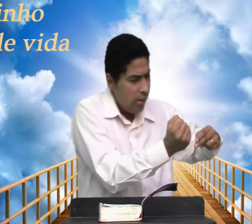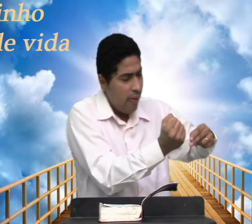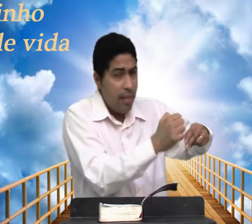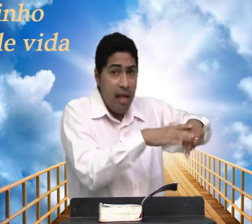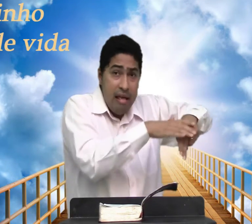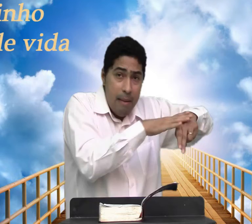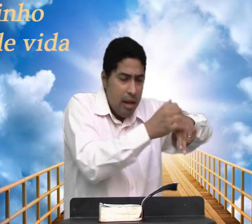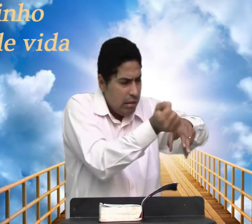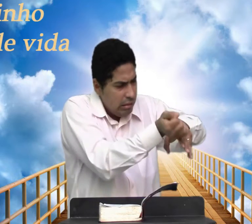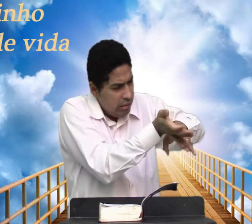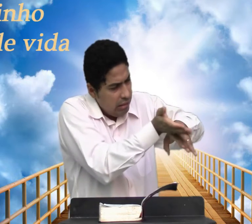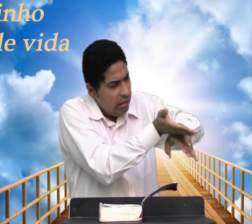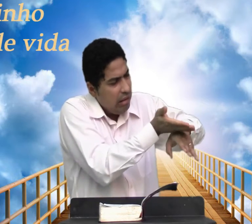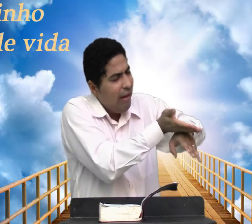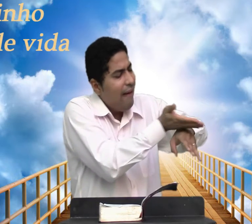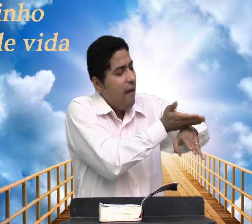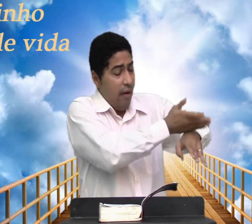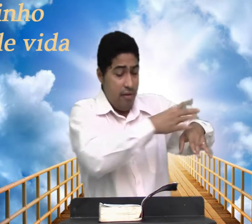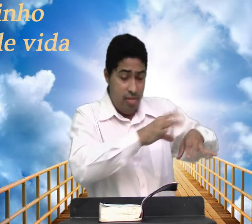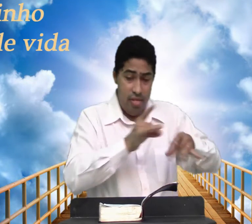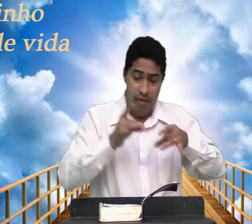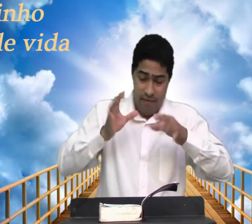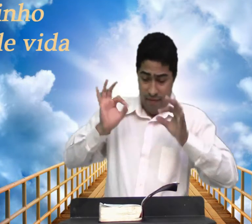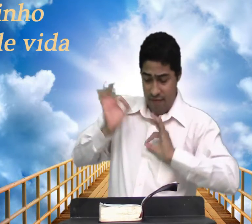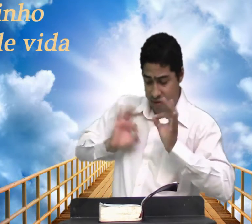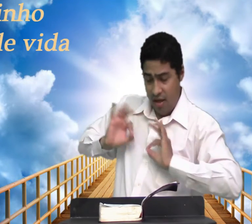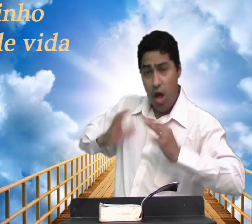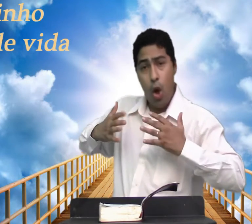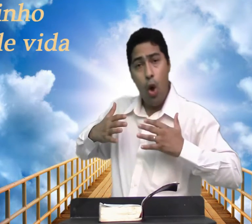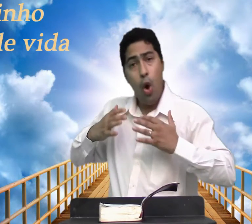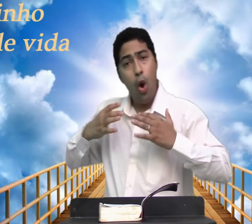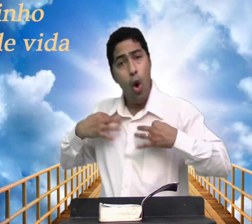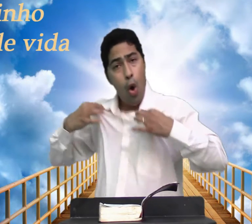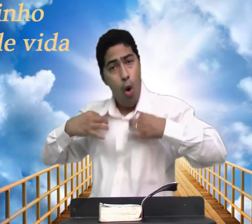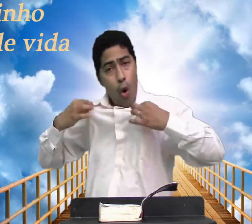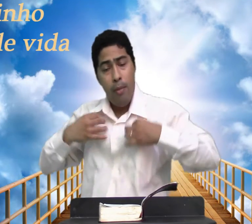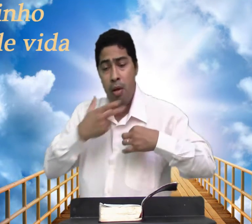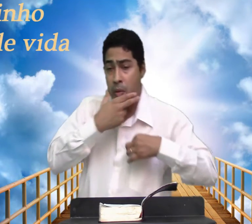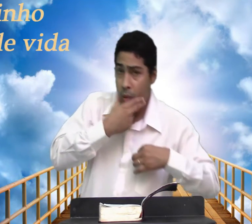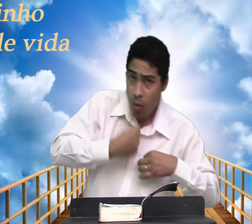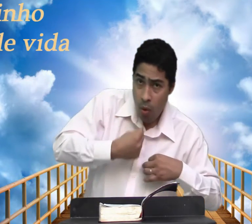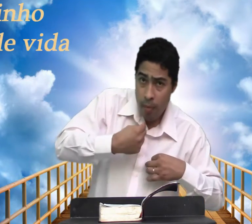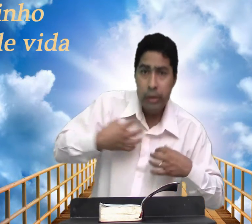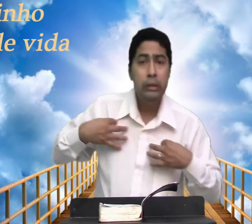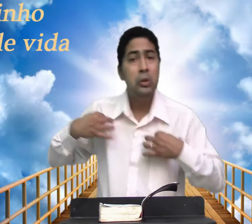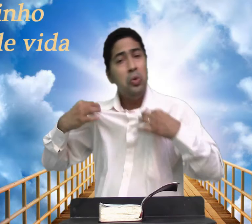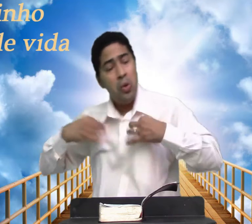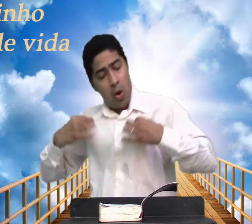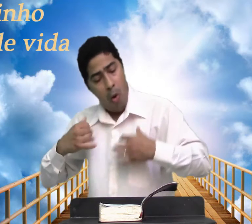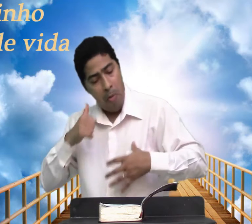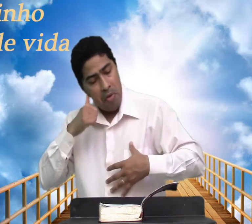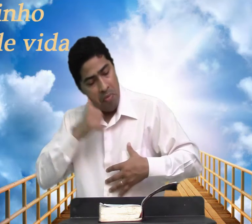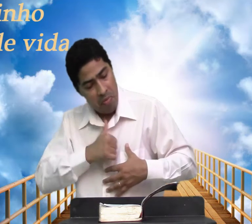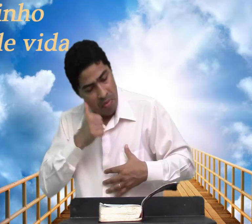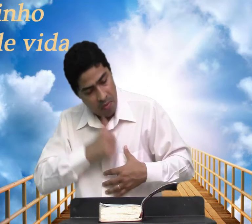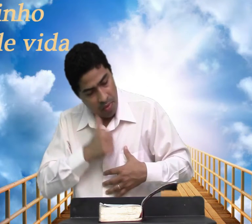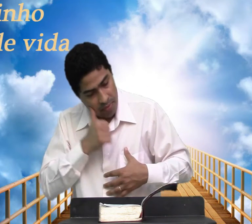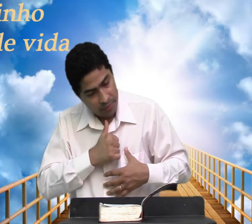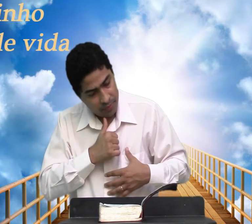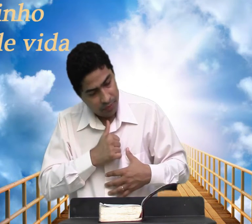pele desses animais e faz roupas para o homem e roupas para a mulher. E